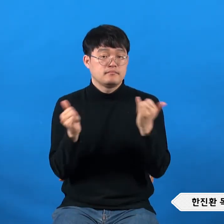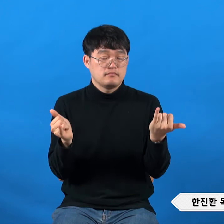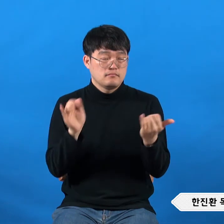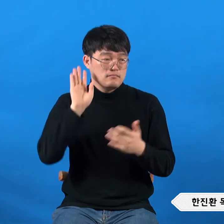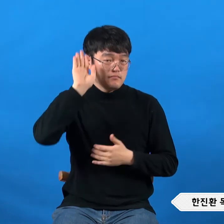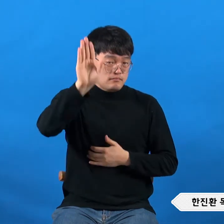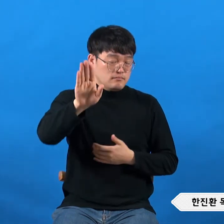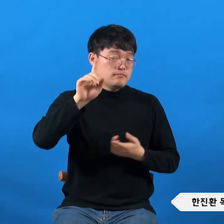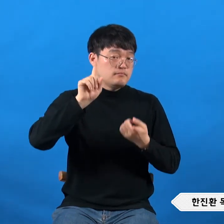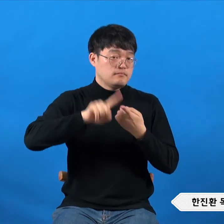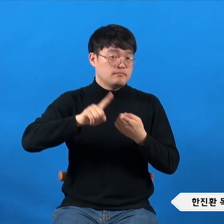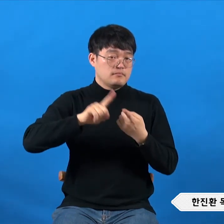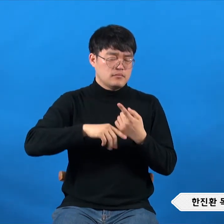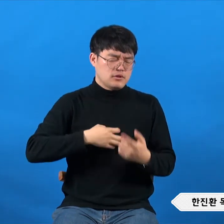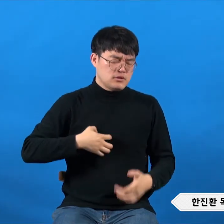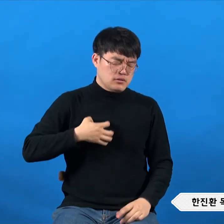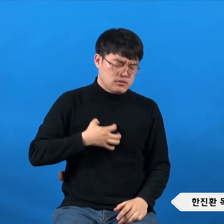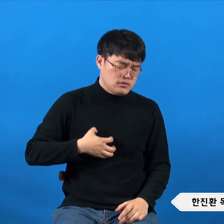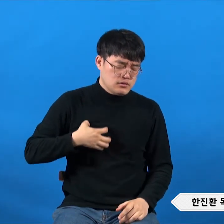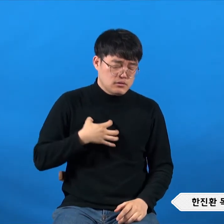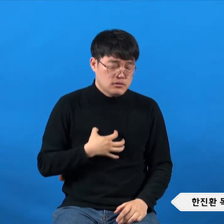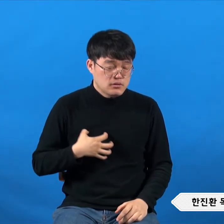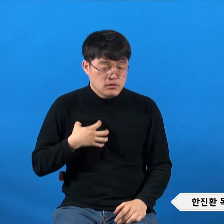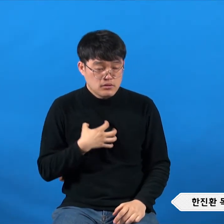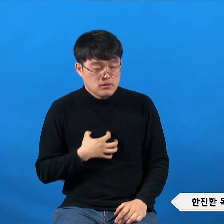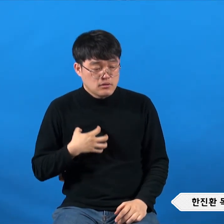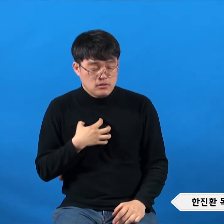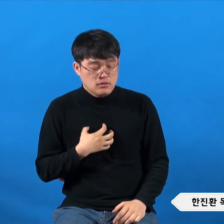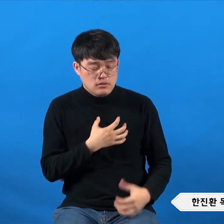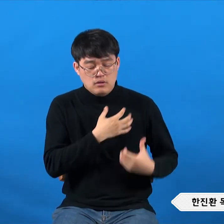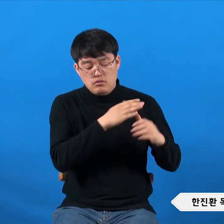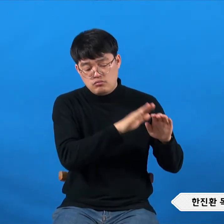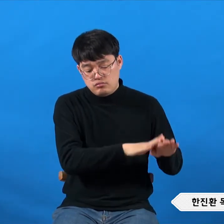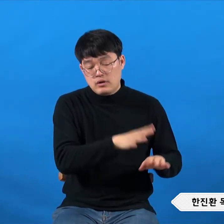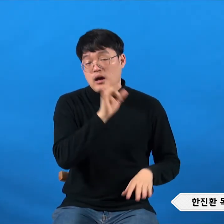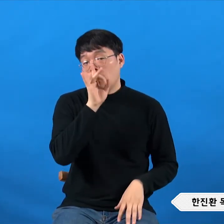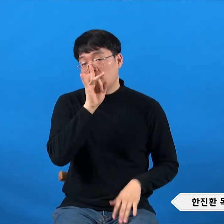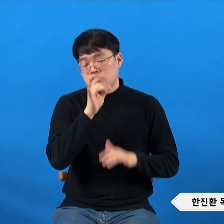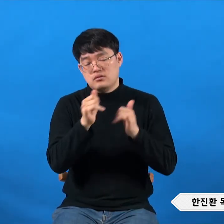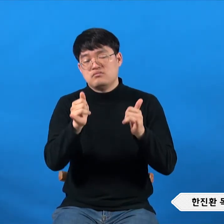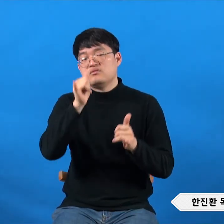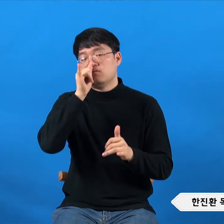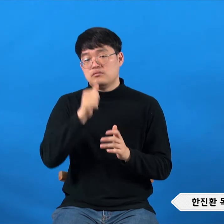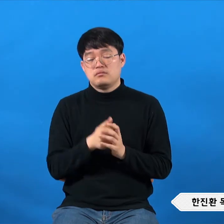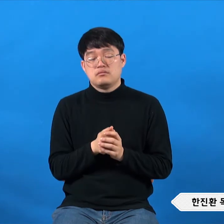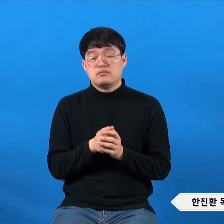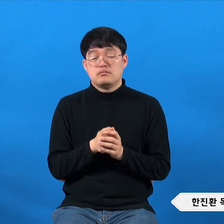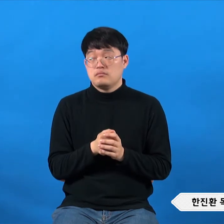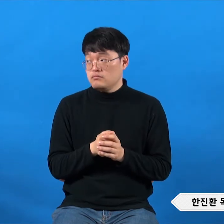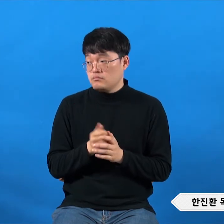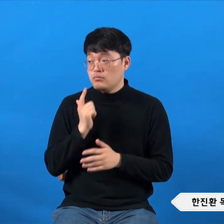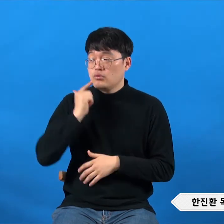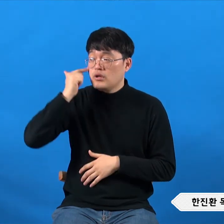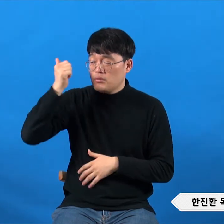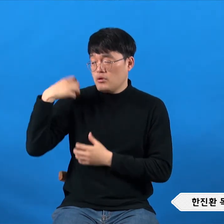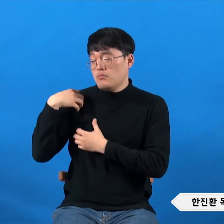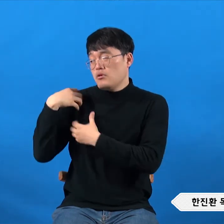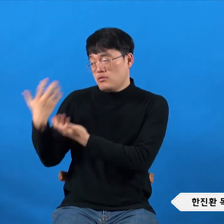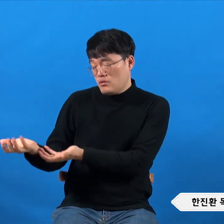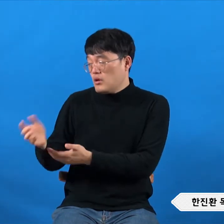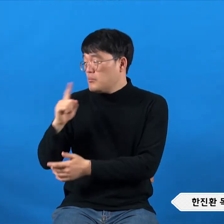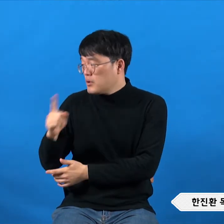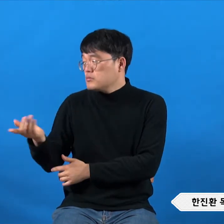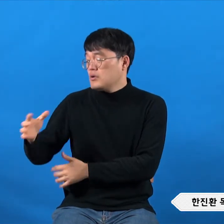어떤 분은 미래에 대한 이 염려가 잘 내려놓아지지가 않습니다, 그러는 분이 있습니다. 목사님은 염려를